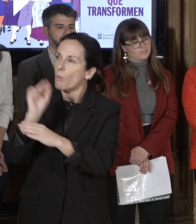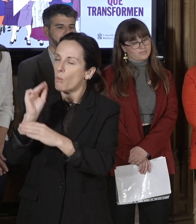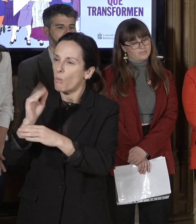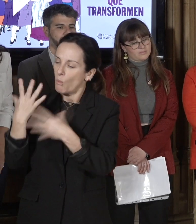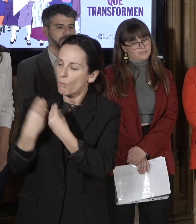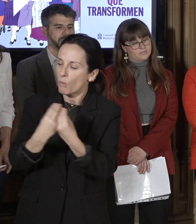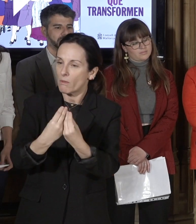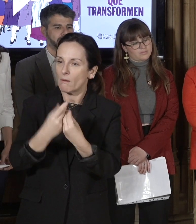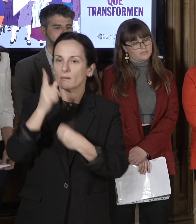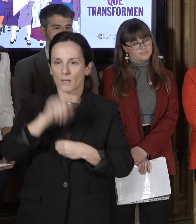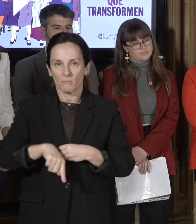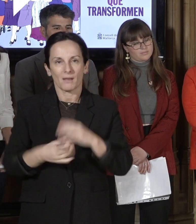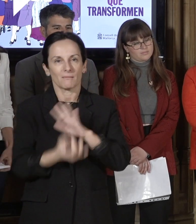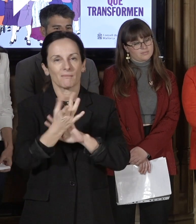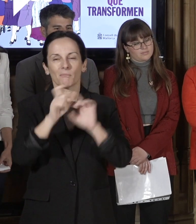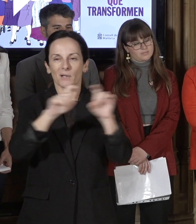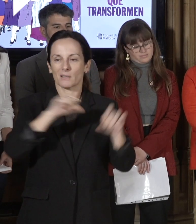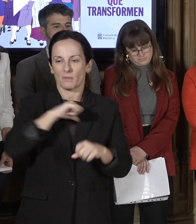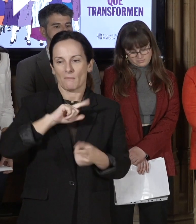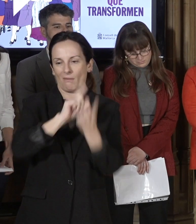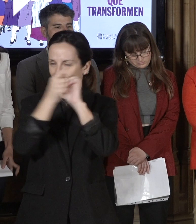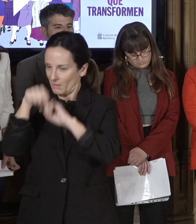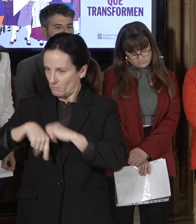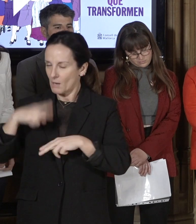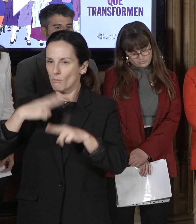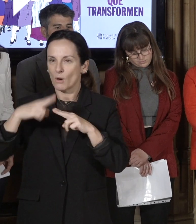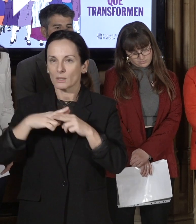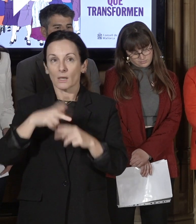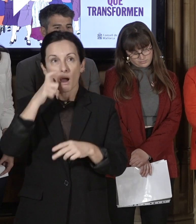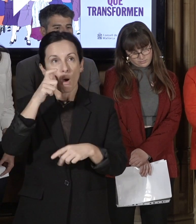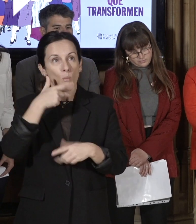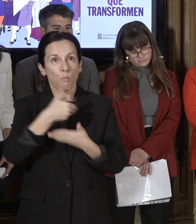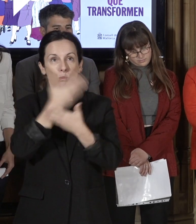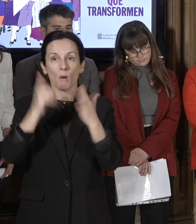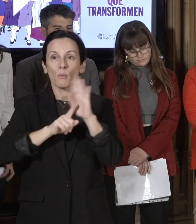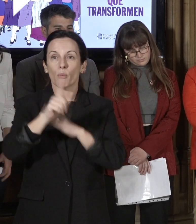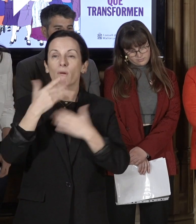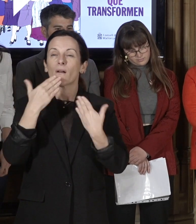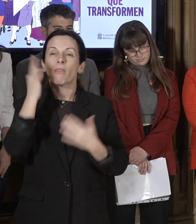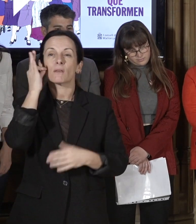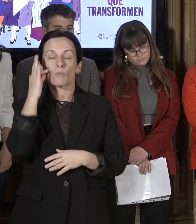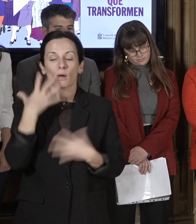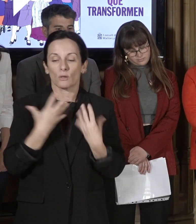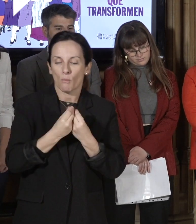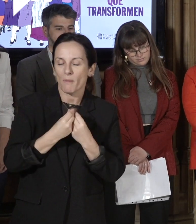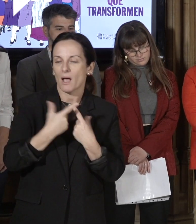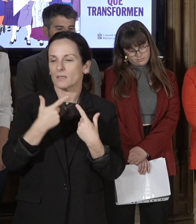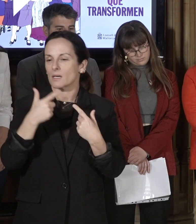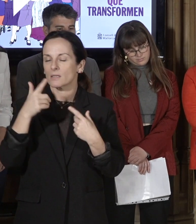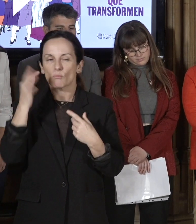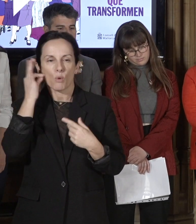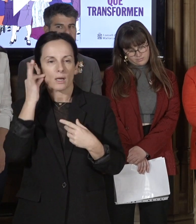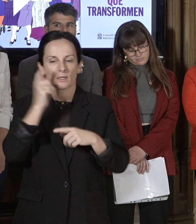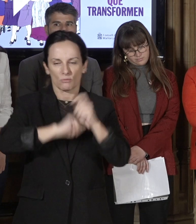política. Construïm pobles i lideram amb altres companyes associacions, col·lectius,